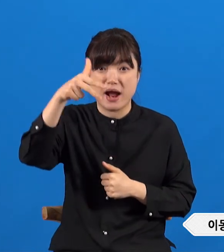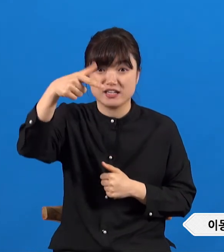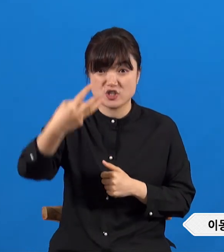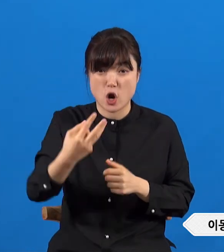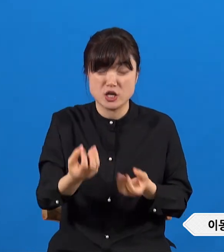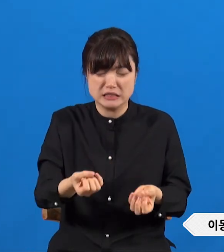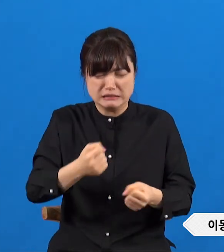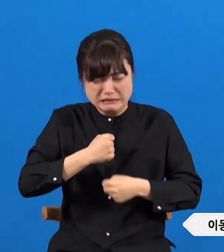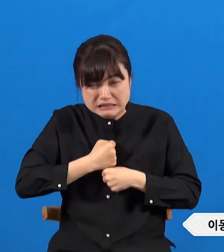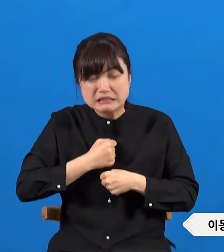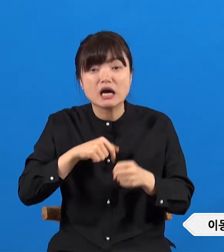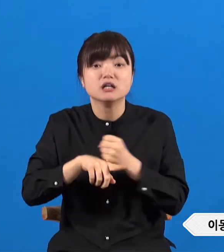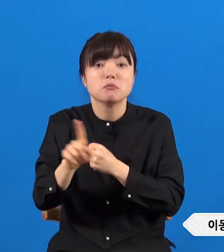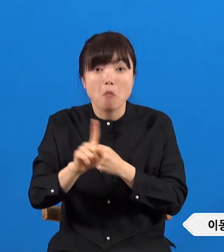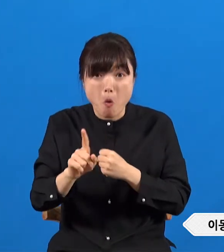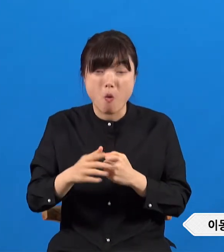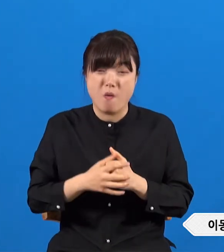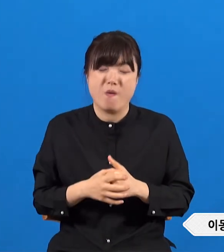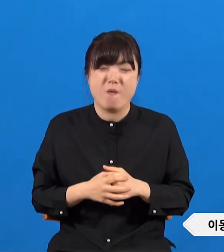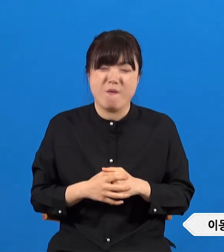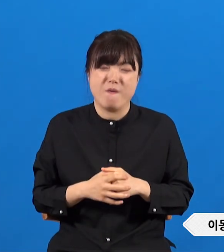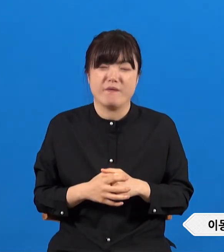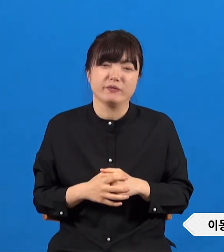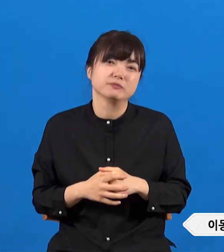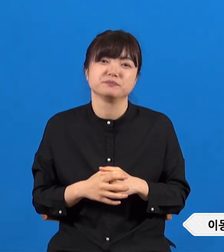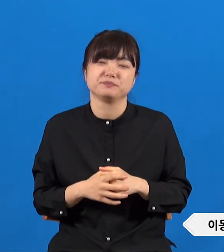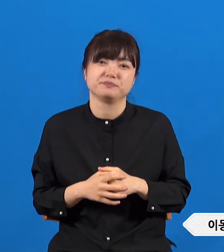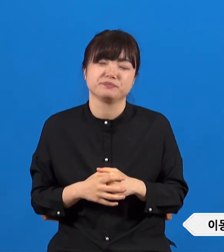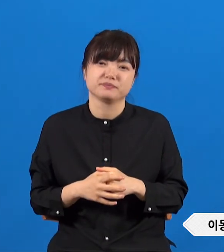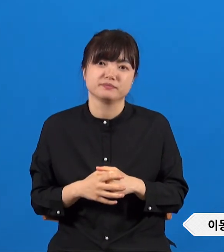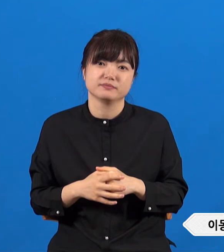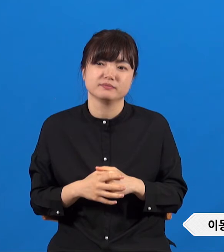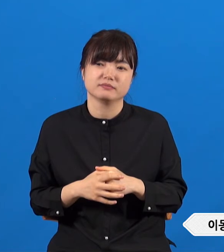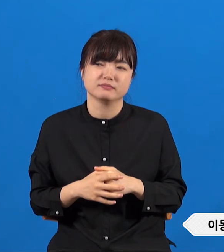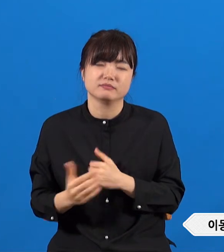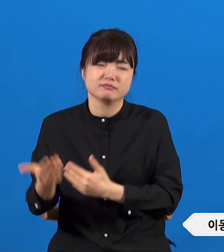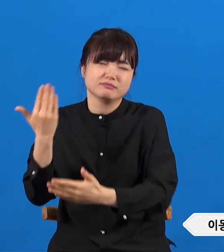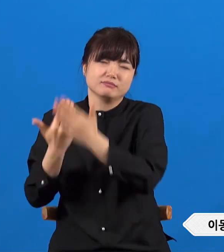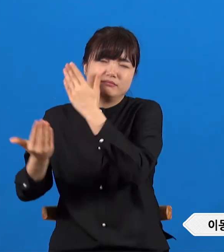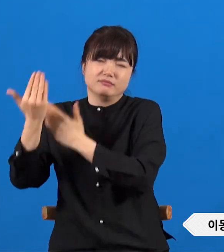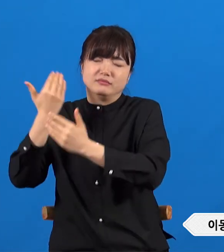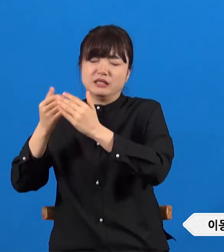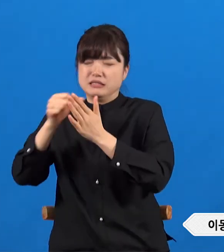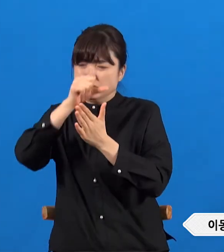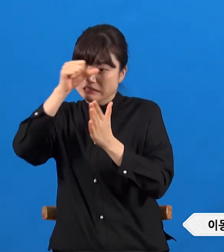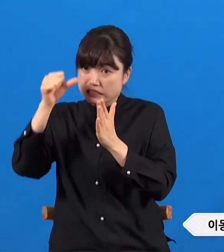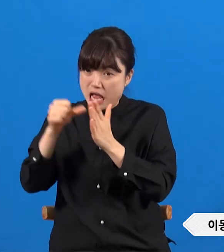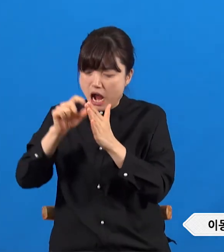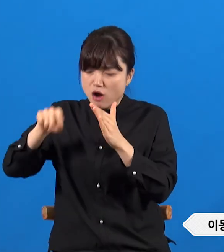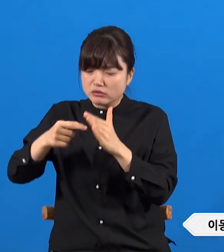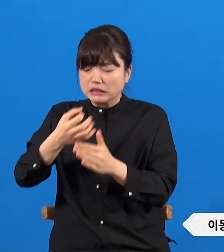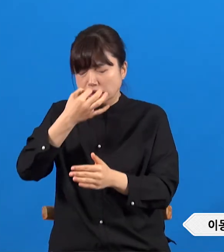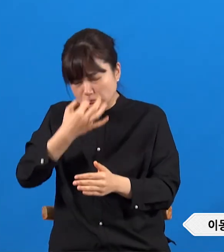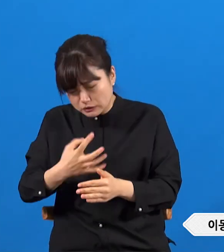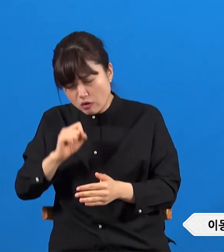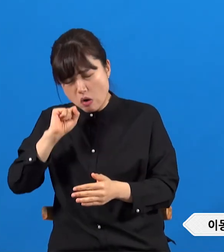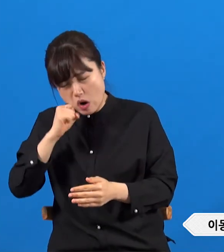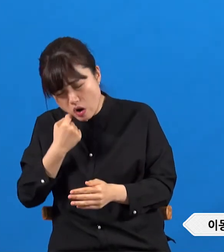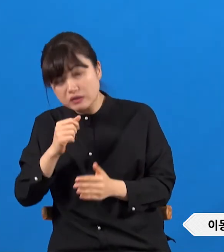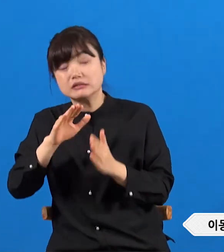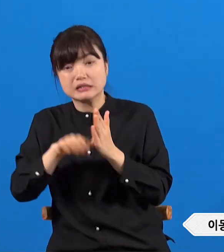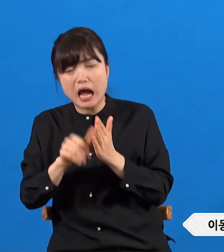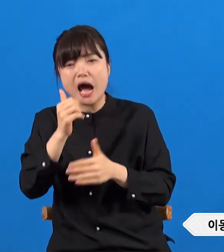것은 그들에게 어떤 의미가 있습니까? 자, 지나간 내 삶의 여정에도, 힘들었던